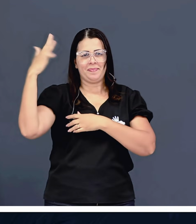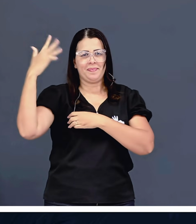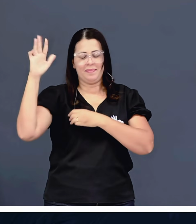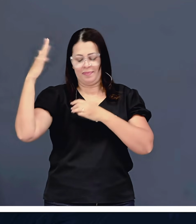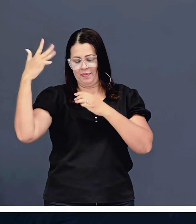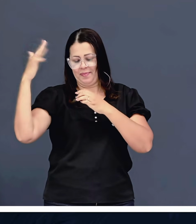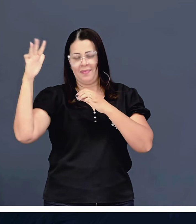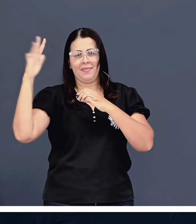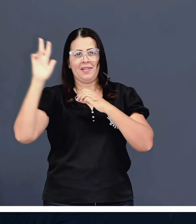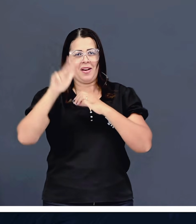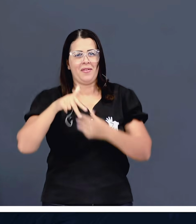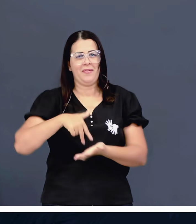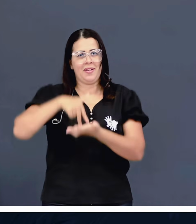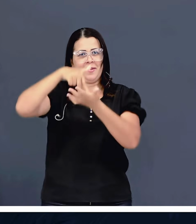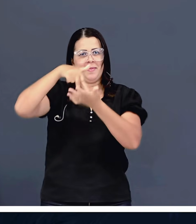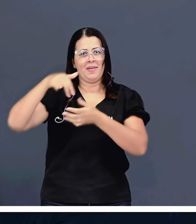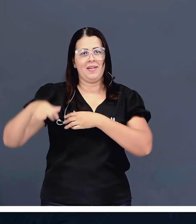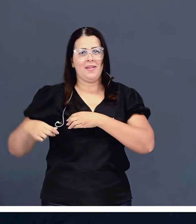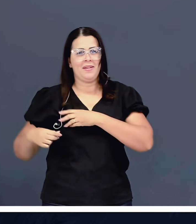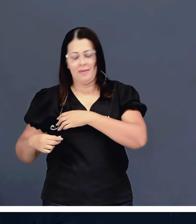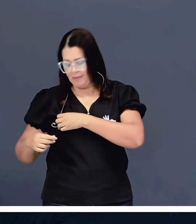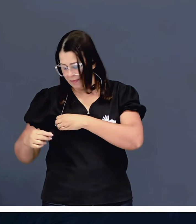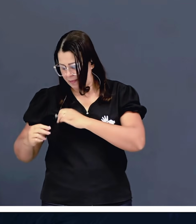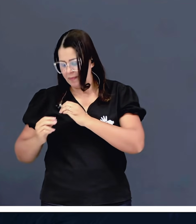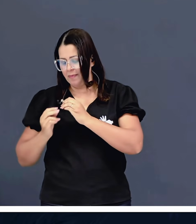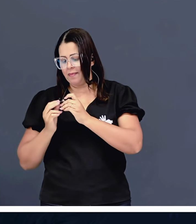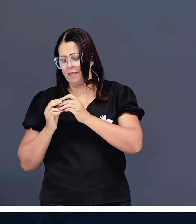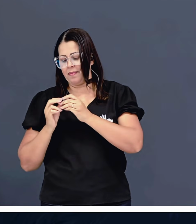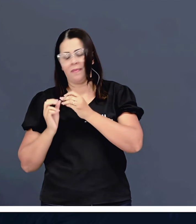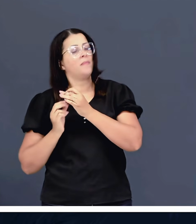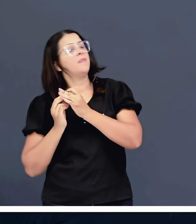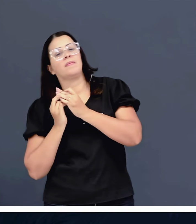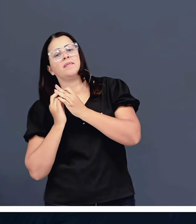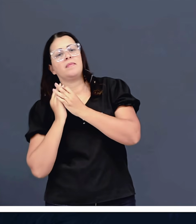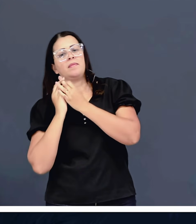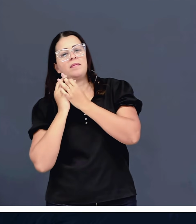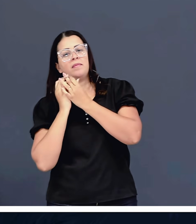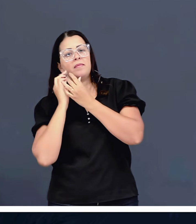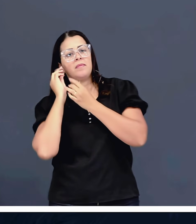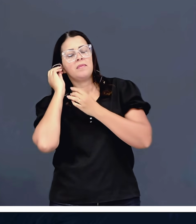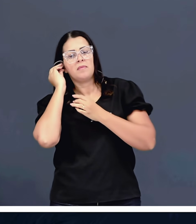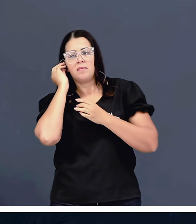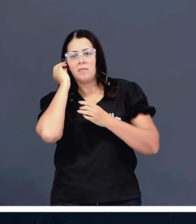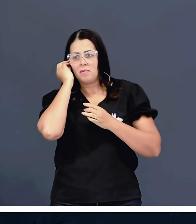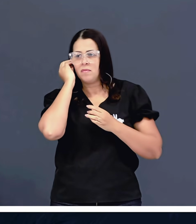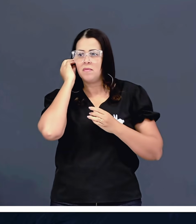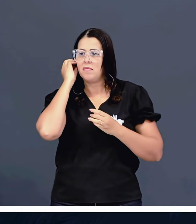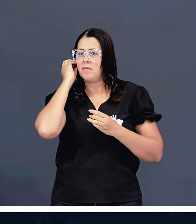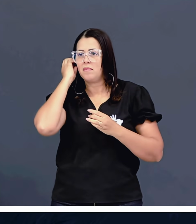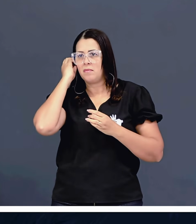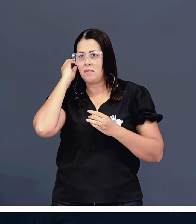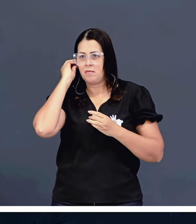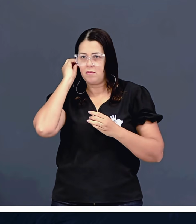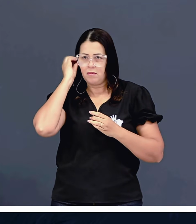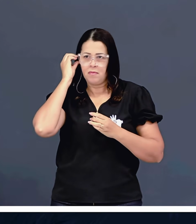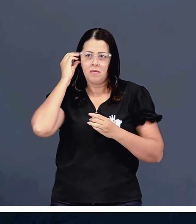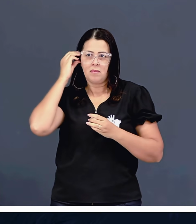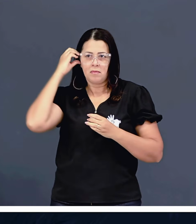isso. Fique em pé no seu lugar. Os nossos filhos foram criados para a bênção. Fique em pé no seu lugar.